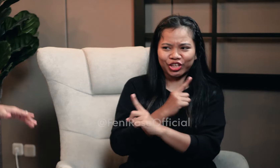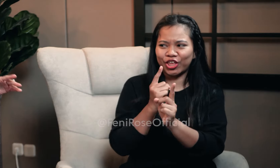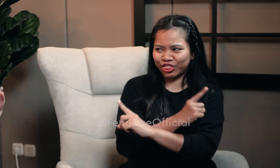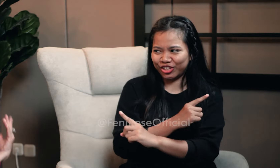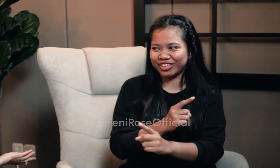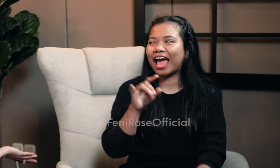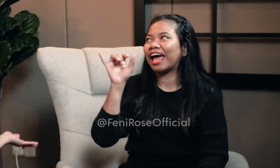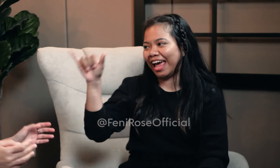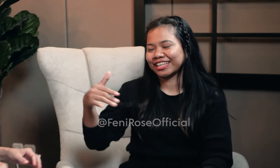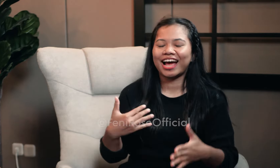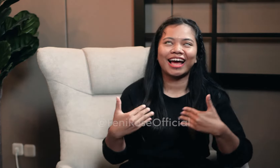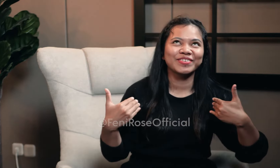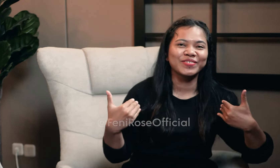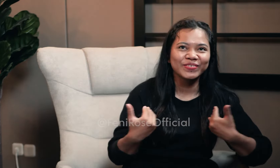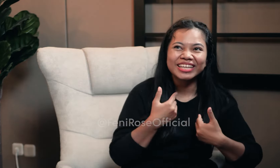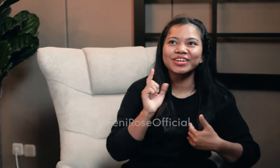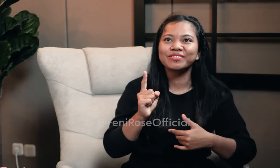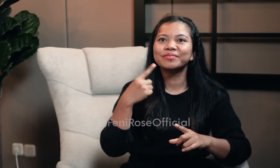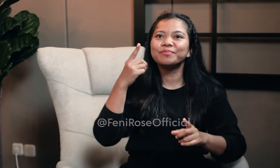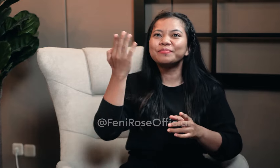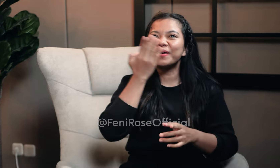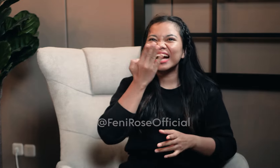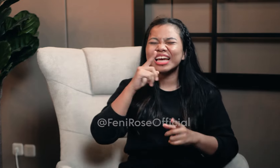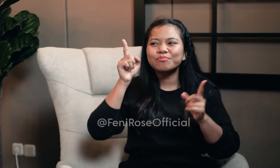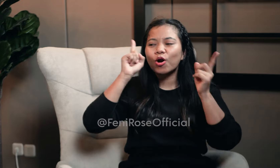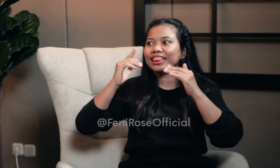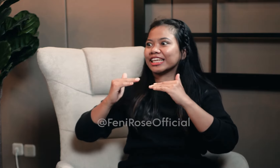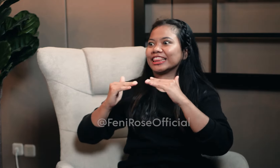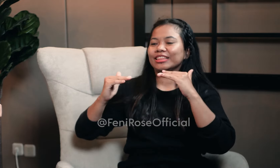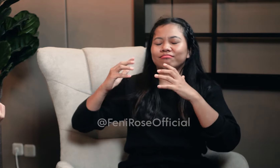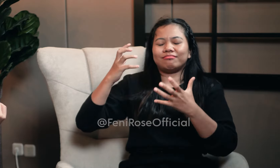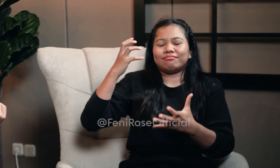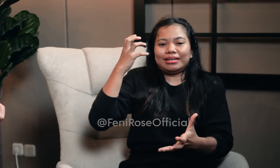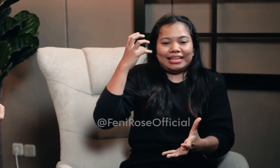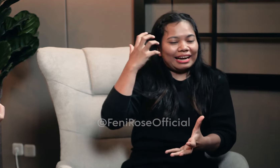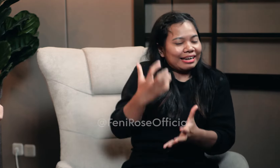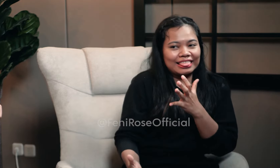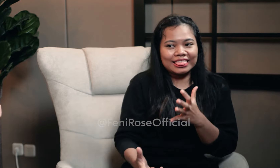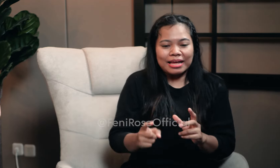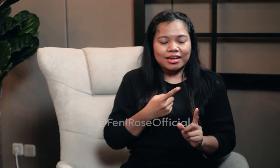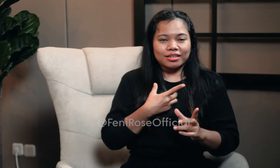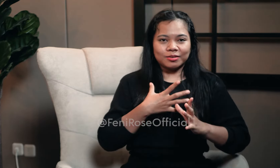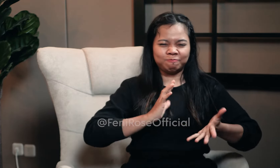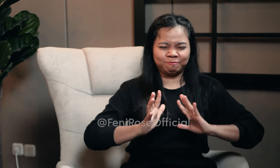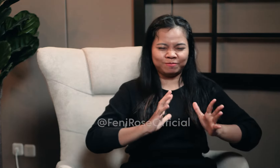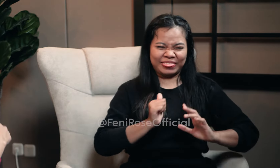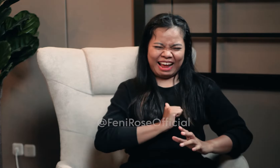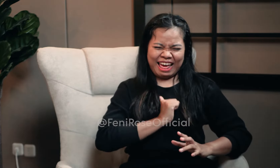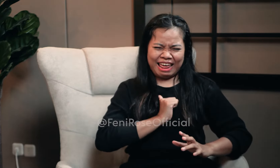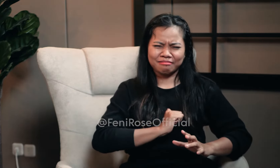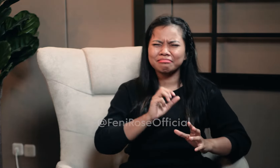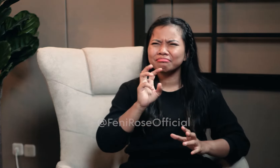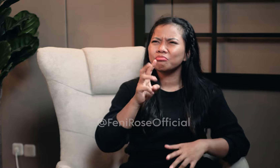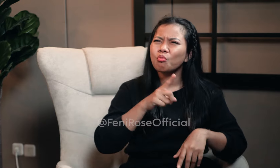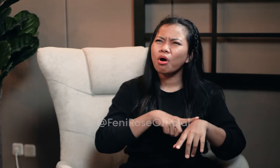enggak capek ya kalau enggak capek ya iyalah capek banget sebab bahasa politik itu merasa berat menurut saya plus saya merusak